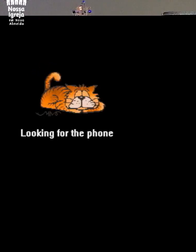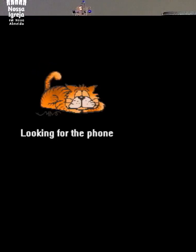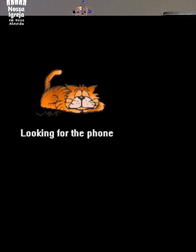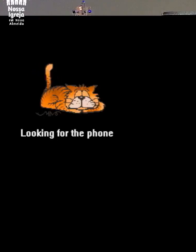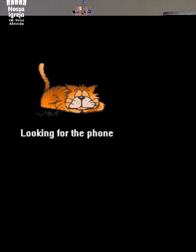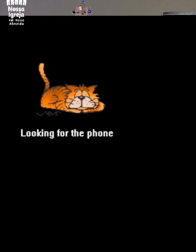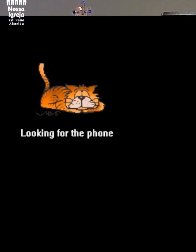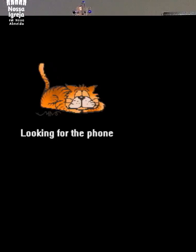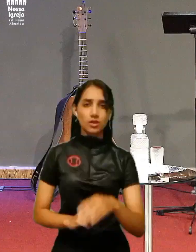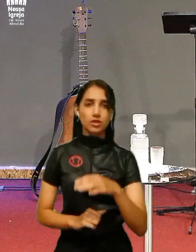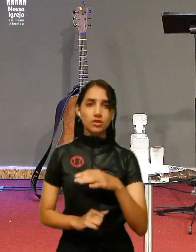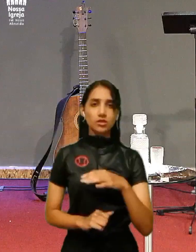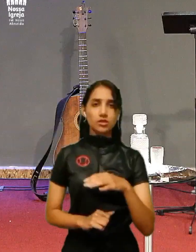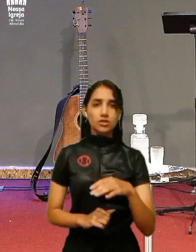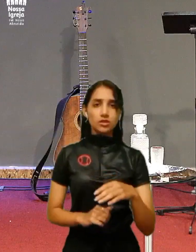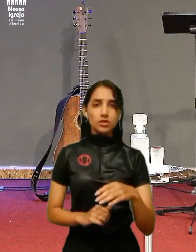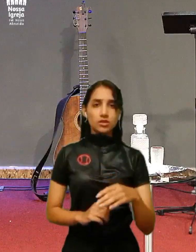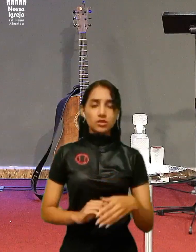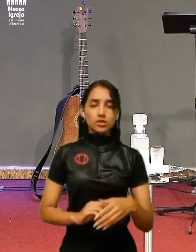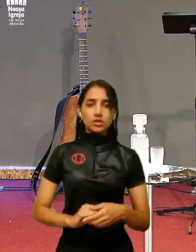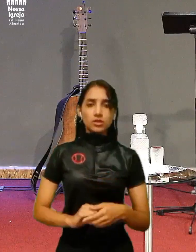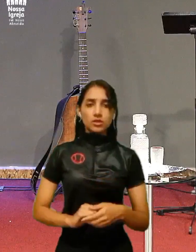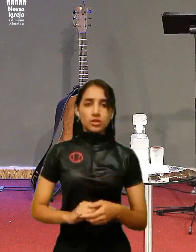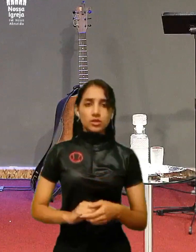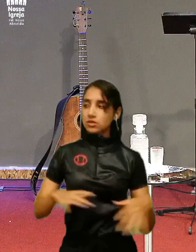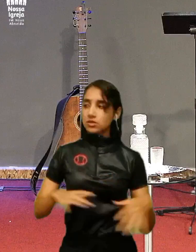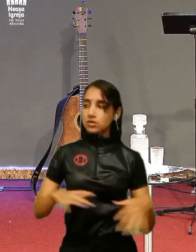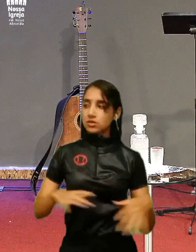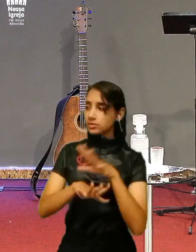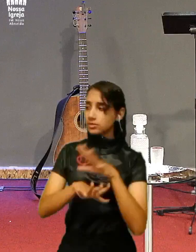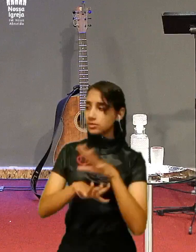Onde a morte ao seu redor, talvez você seja um morto.